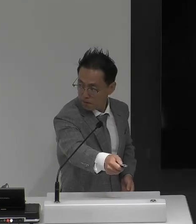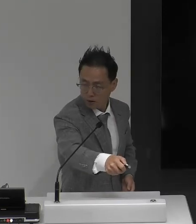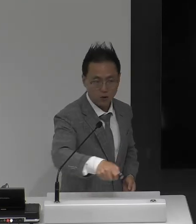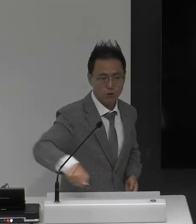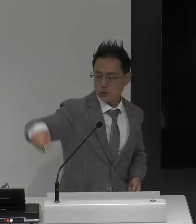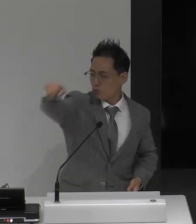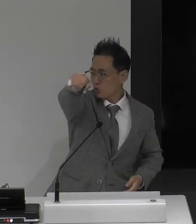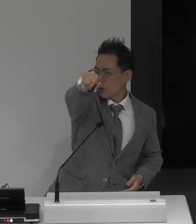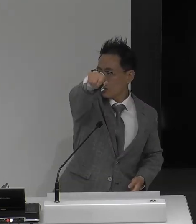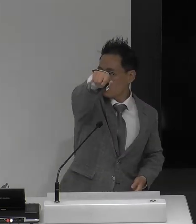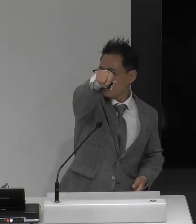이거 집중 못해 떨어지네.